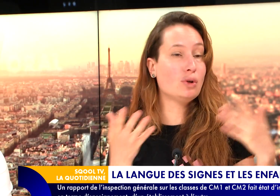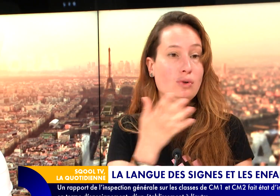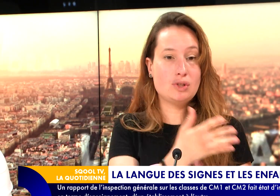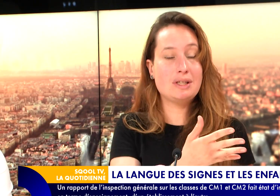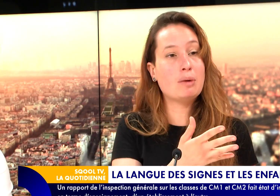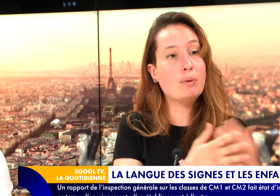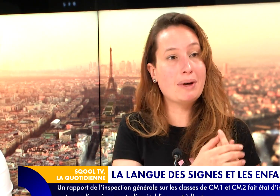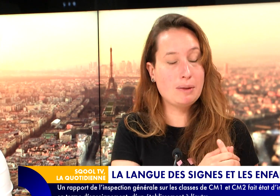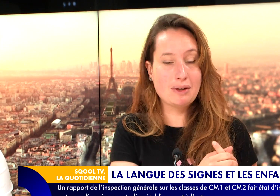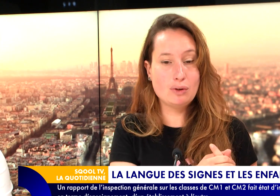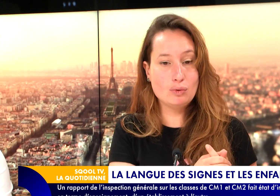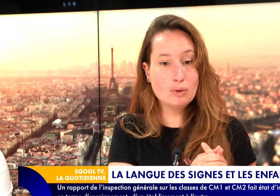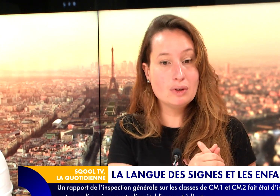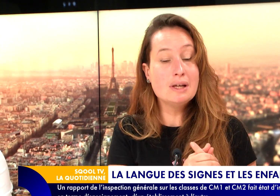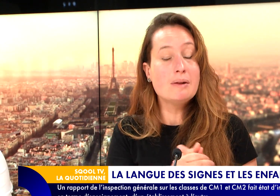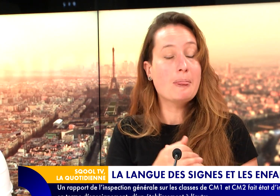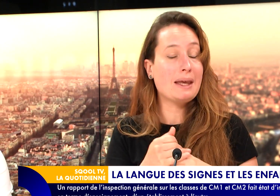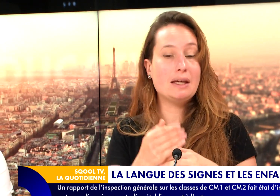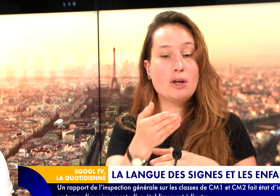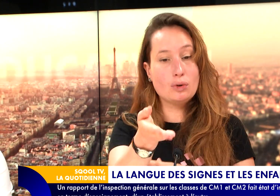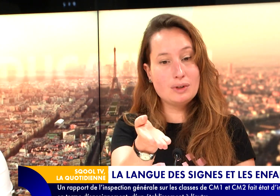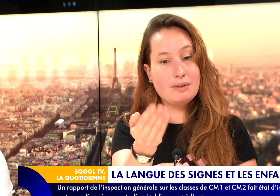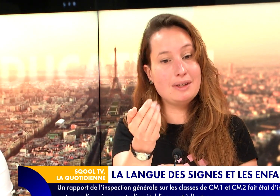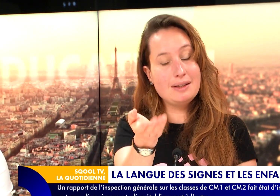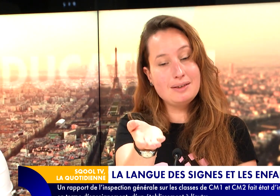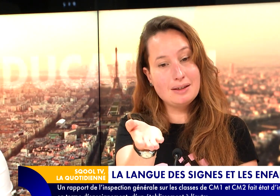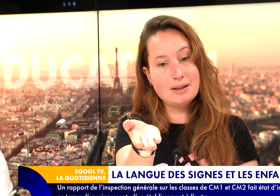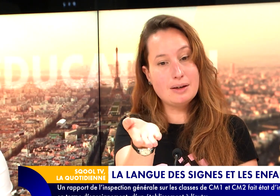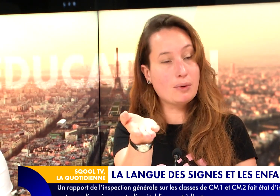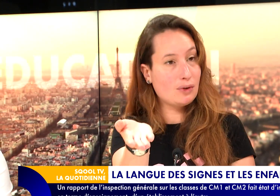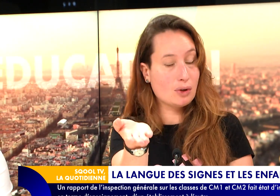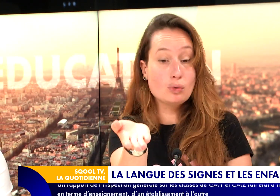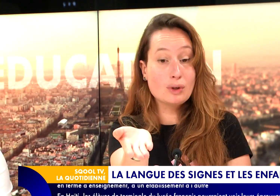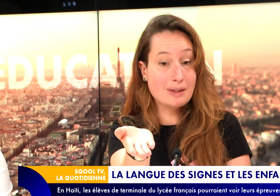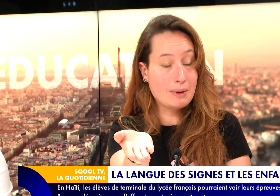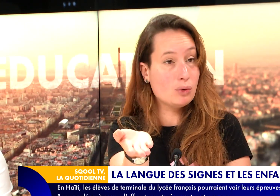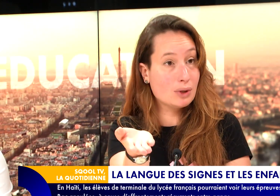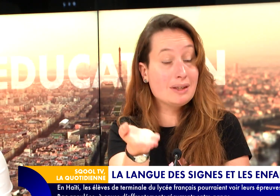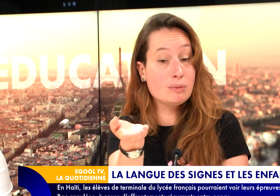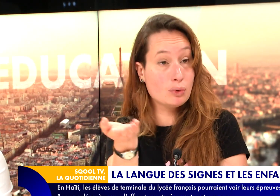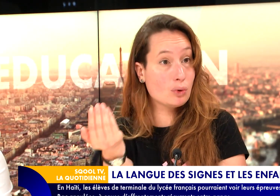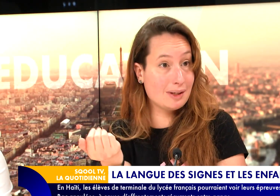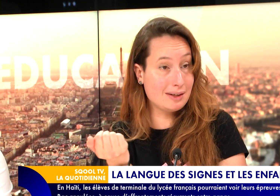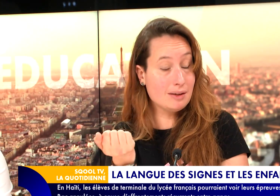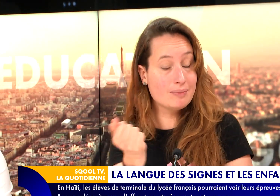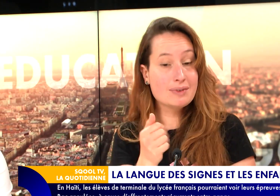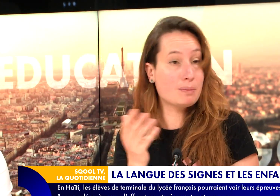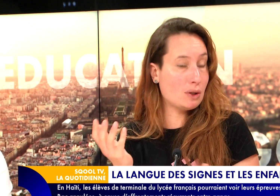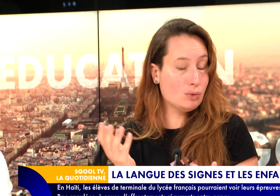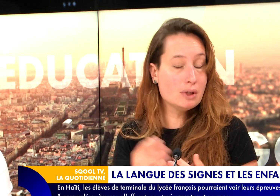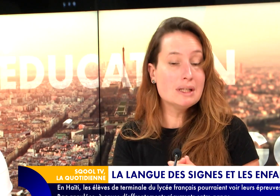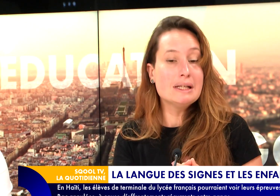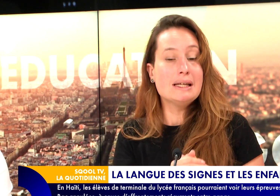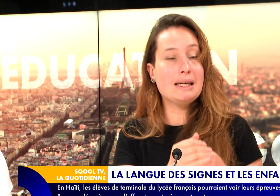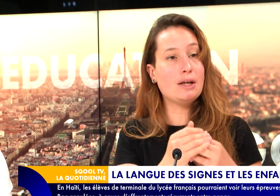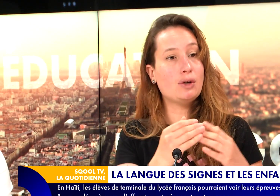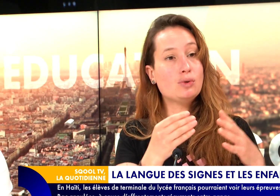donnent généralement par des personnes sourdes. Et d'ailleurs, dans le DVD, c'est un professeur sourd qui s'appelle Ori qui montre les signes. C'est pas nous. Et du